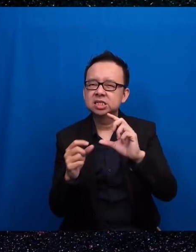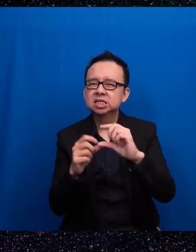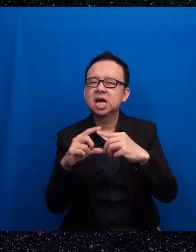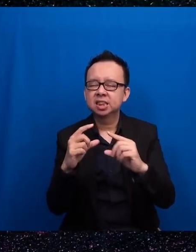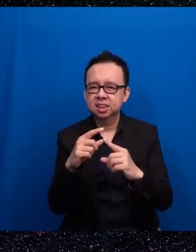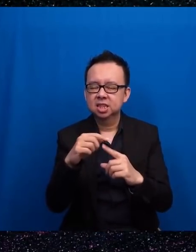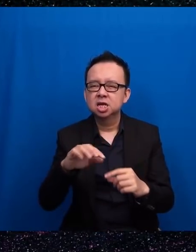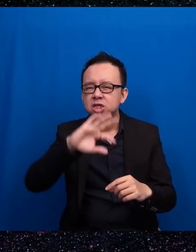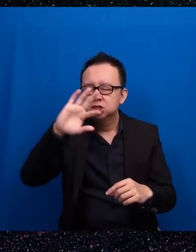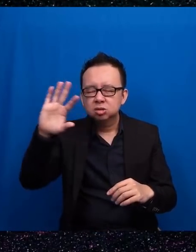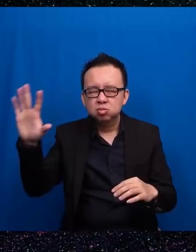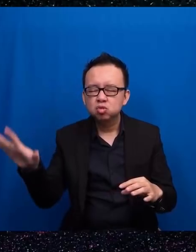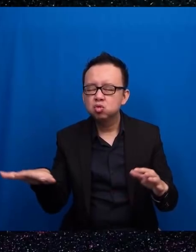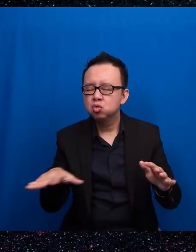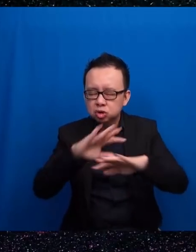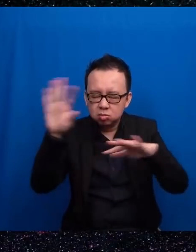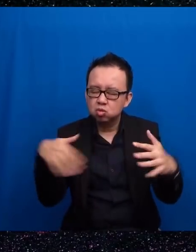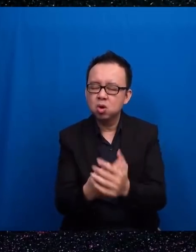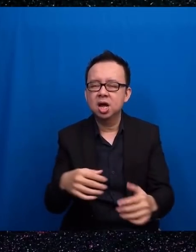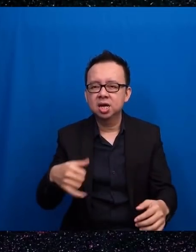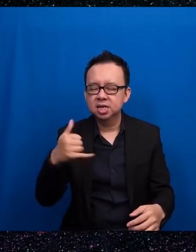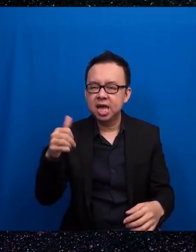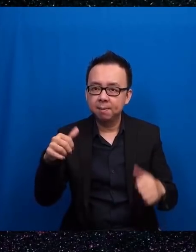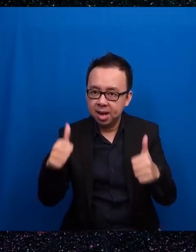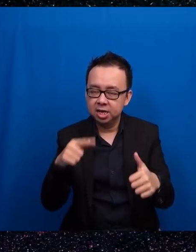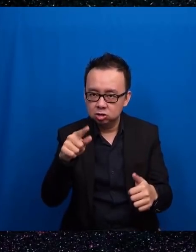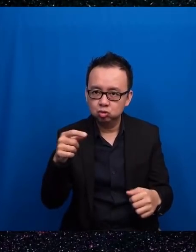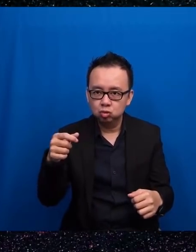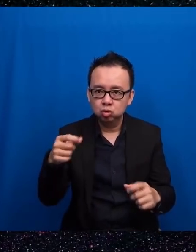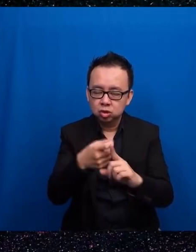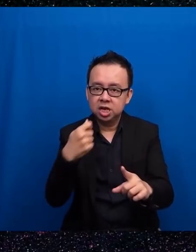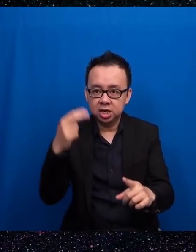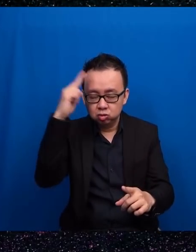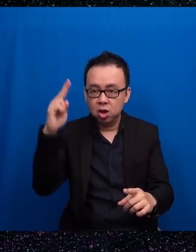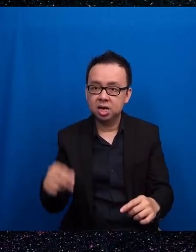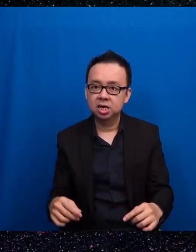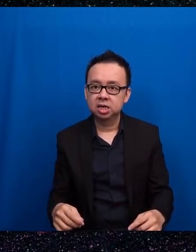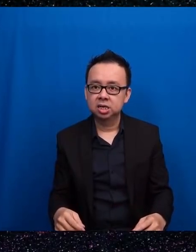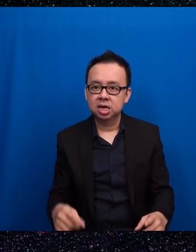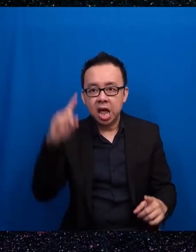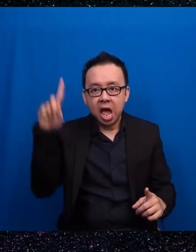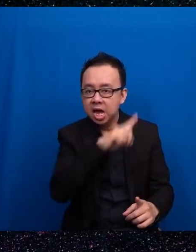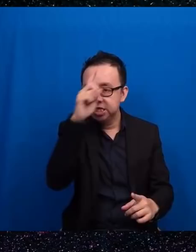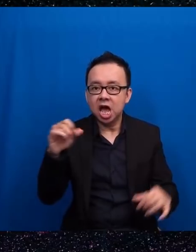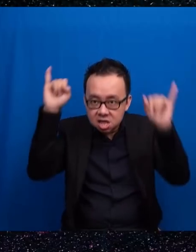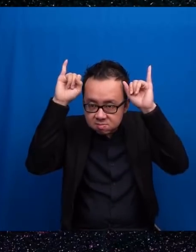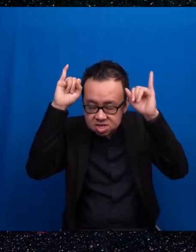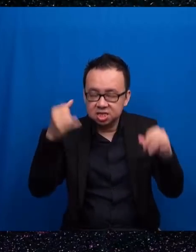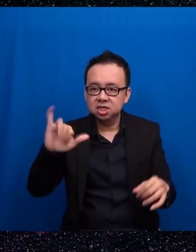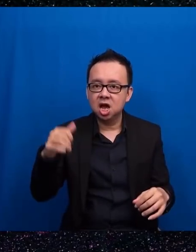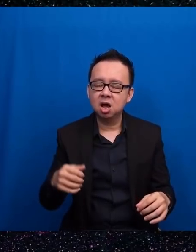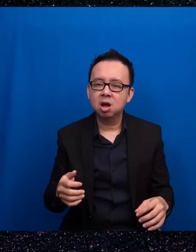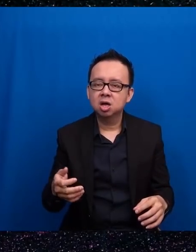benar itu datangnya dari Bapa di sorga. Hanya iblis yang datang untuk mencuri, membunuh, dan membinasakan. Yang saya